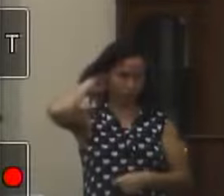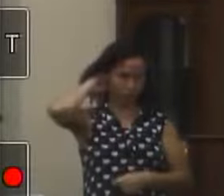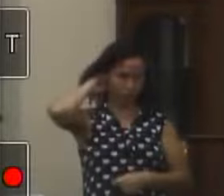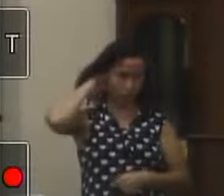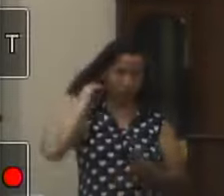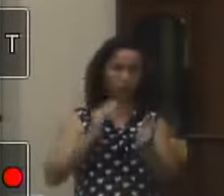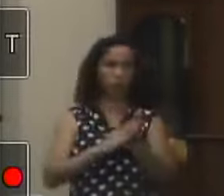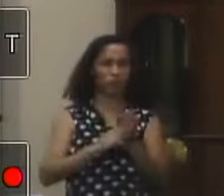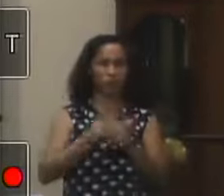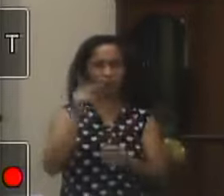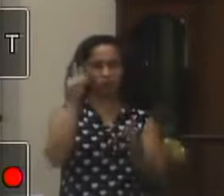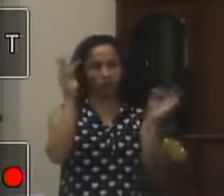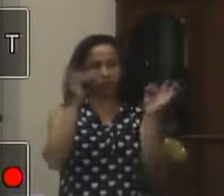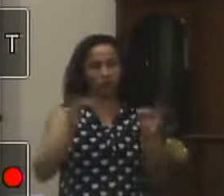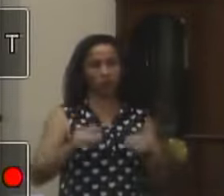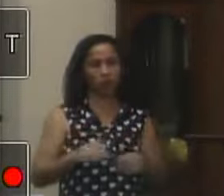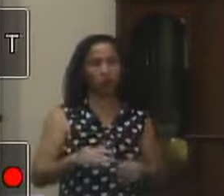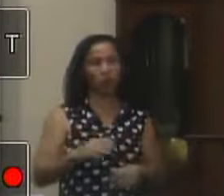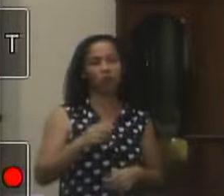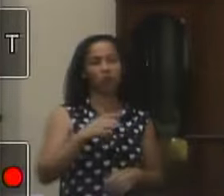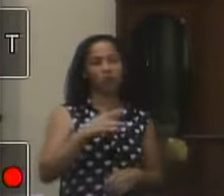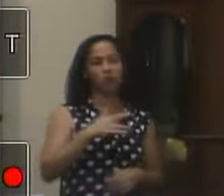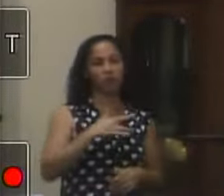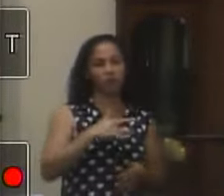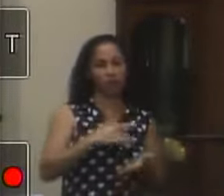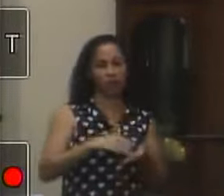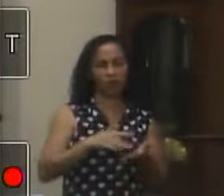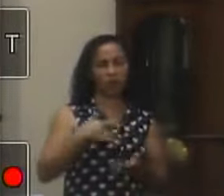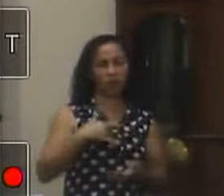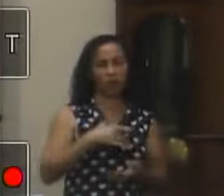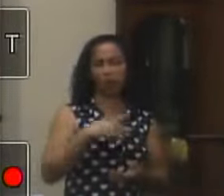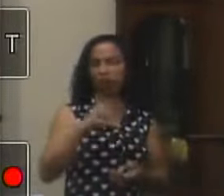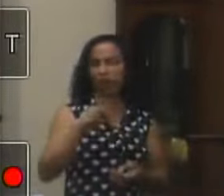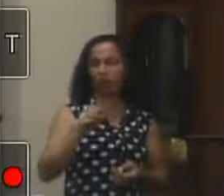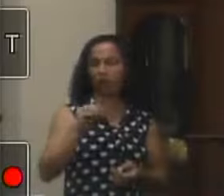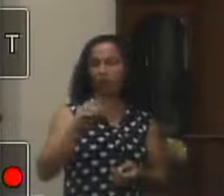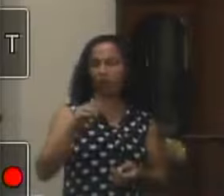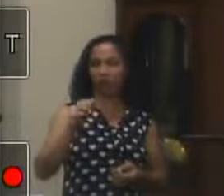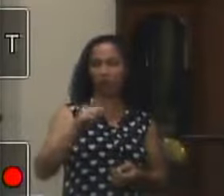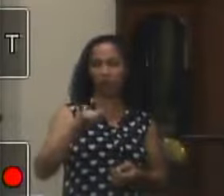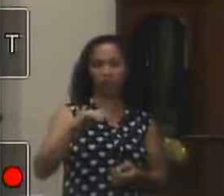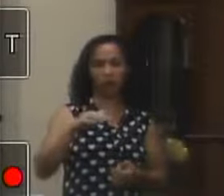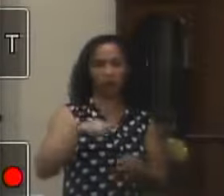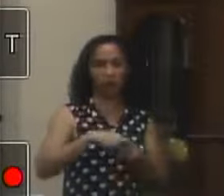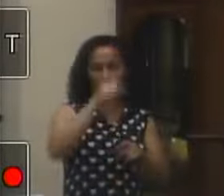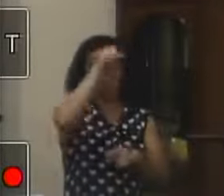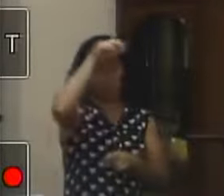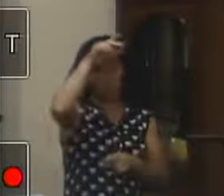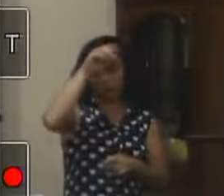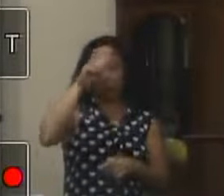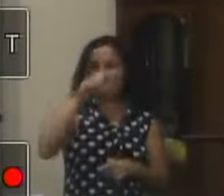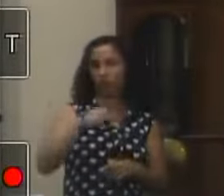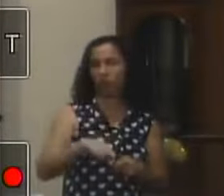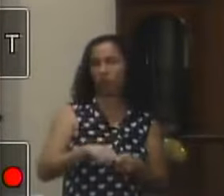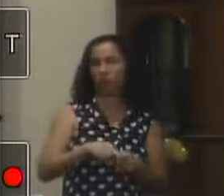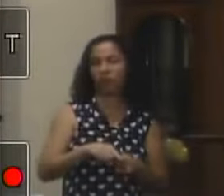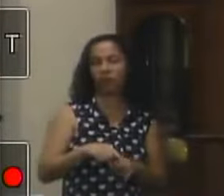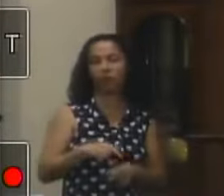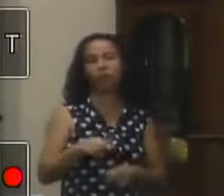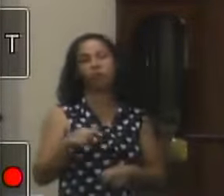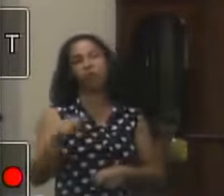parabéns Soraya, parabéns a toda a equipe, parabéns ao Fernandinho Graça, eu sei, como foi dito aqui pelo Silvio, a Soraya respira serviço